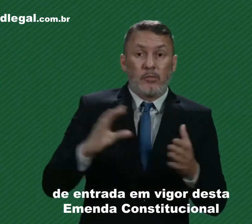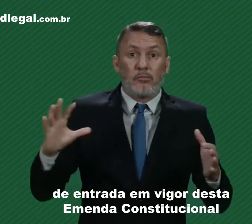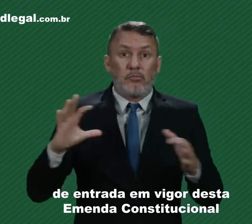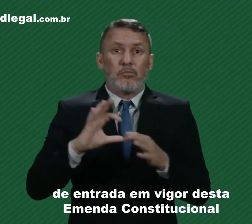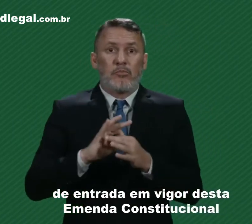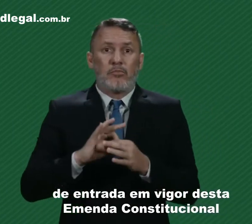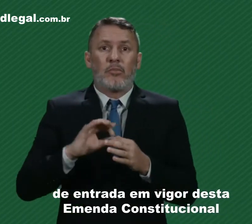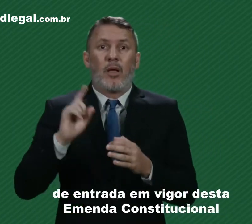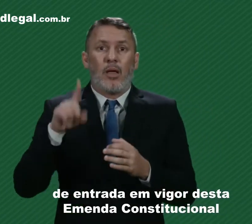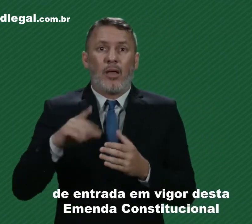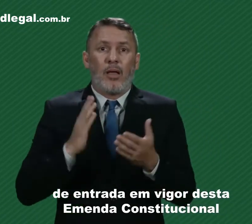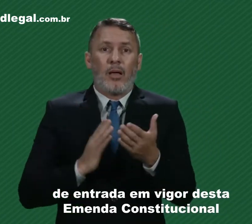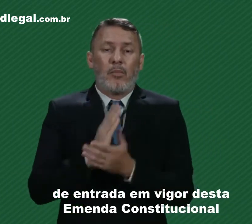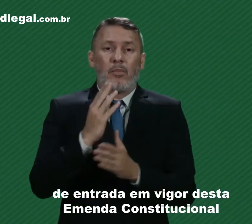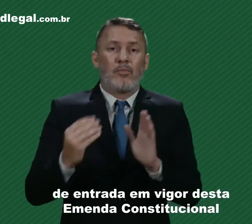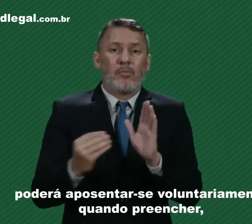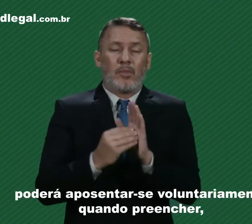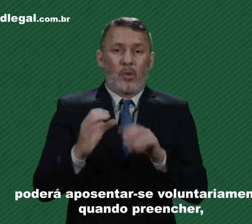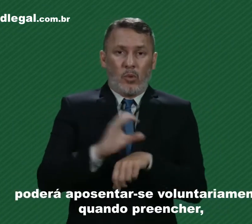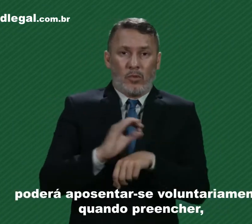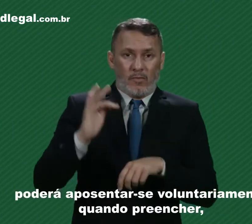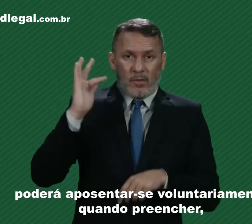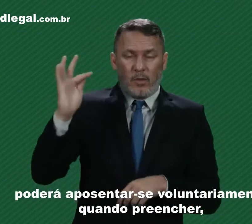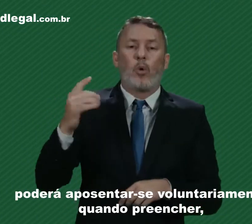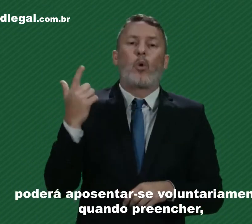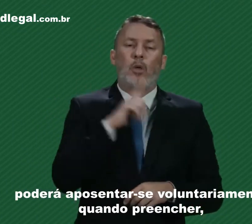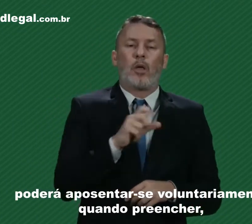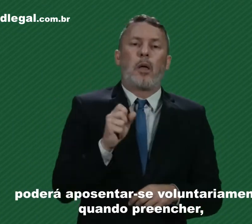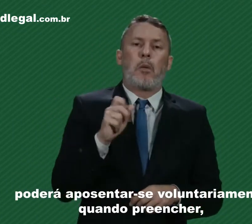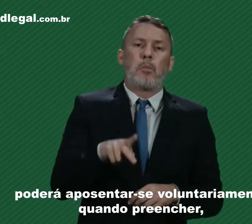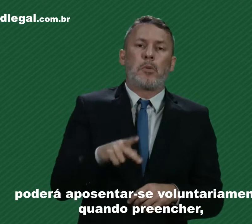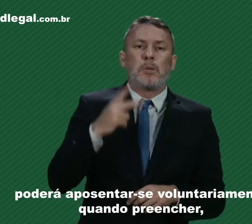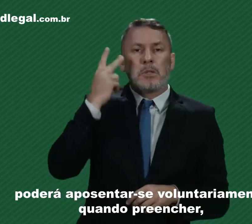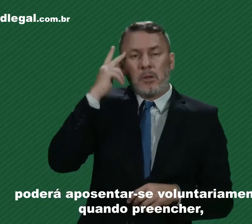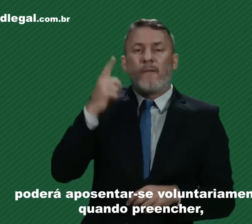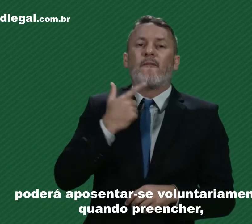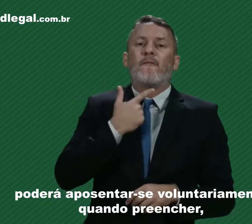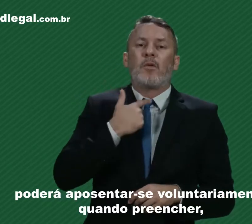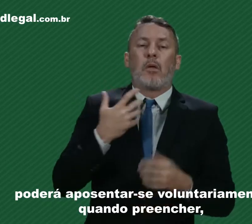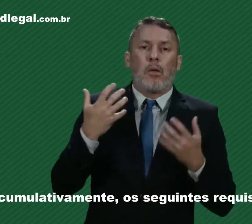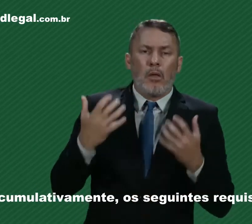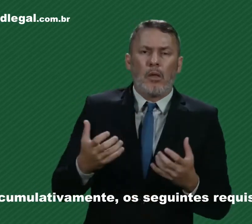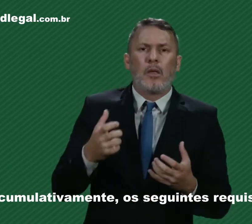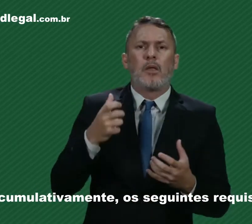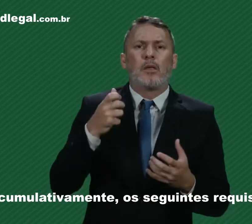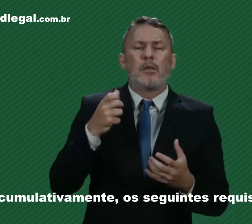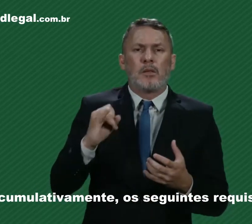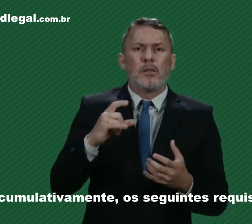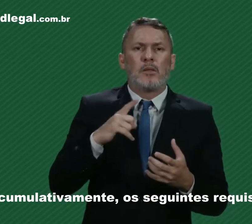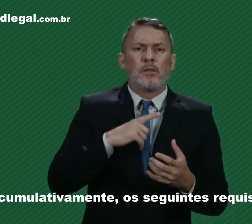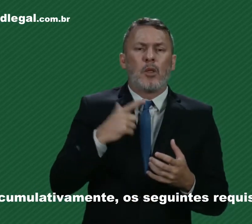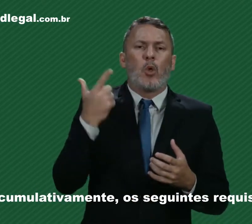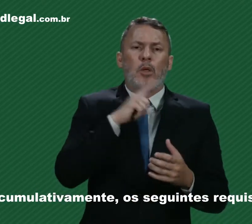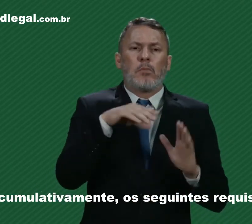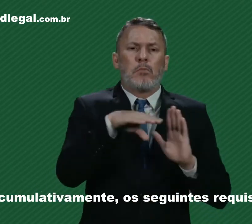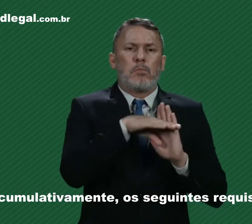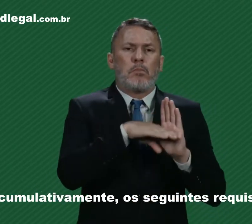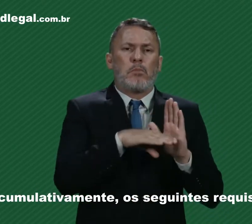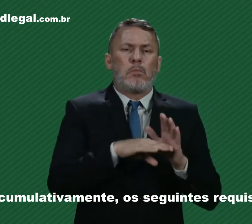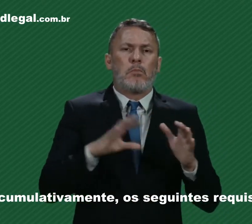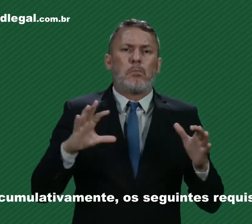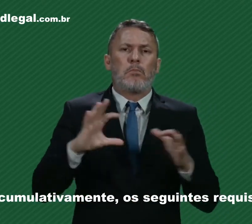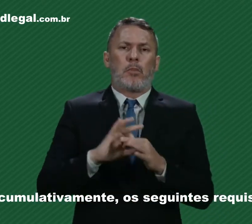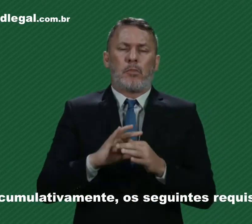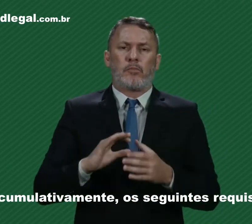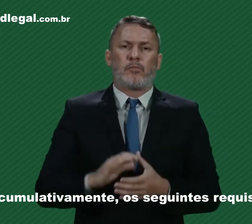em vigor desta emenda constitucional poderá aposentar-se voluntariamente quando preencher cumulativamente os seguintes